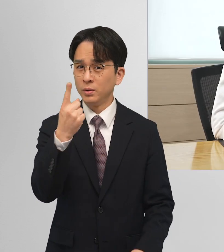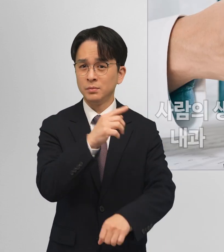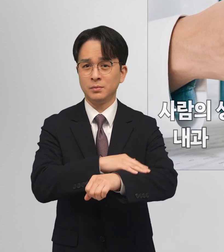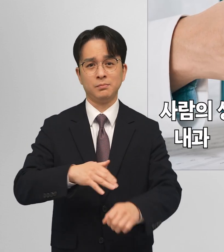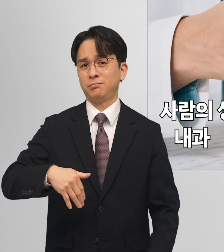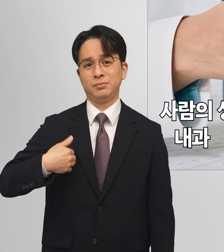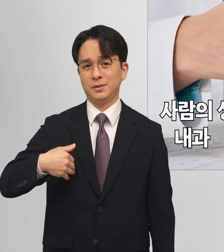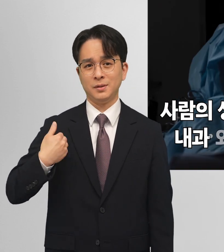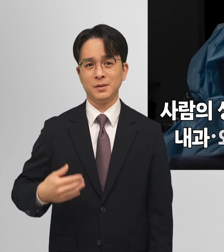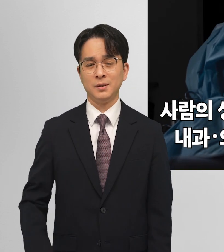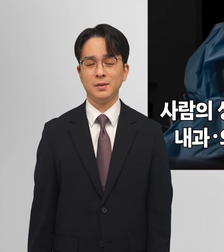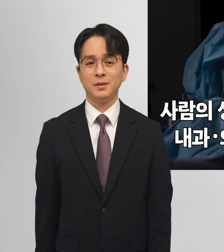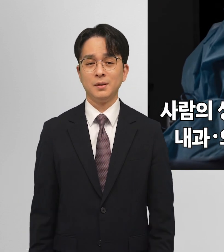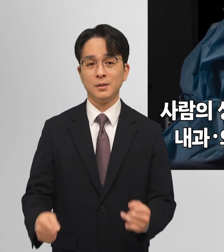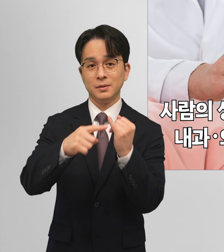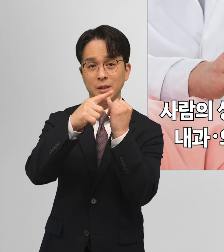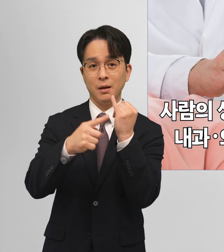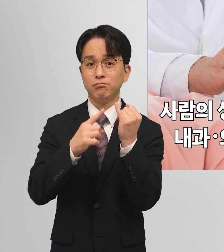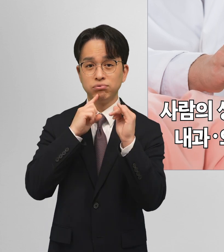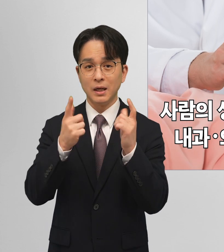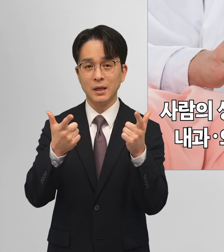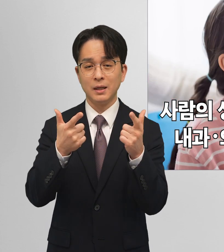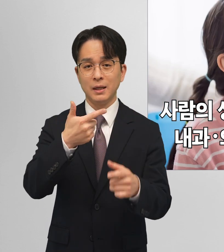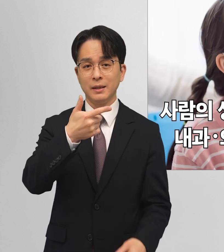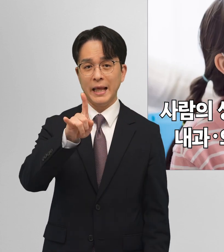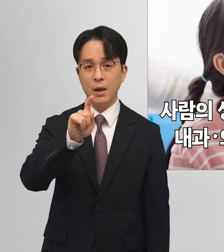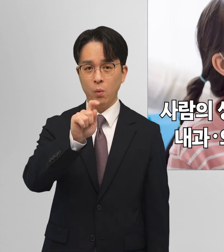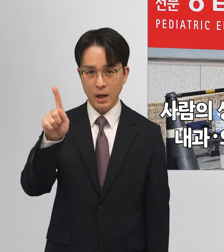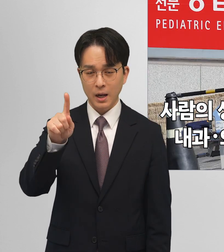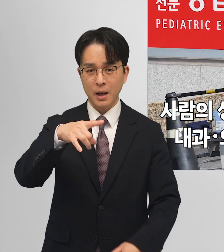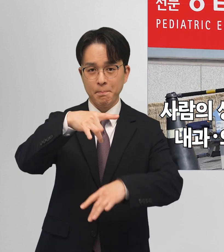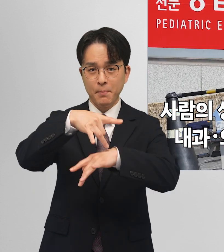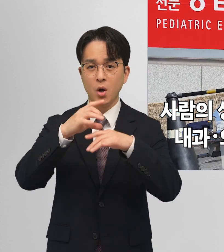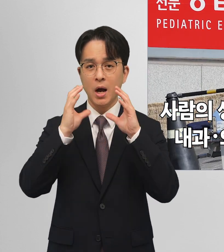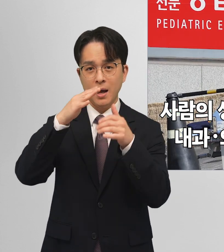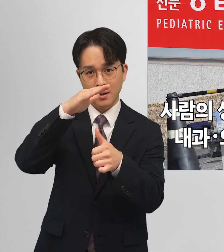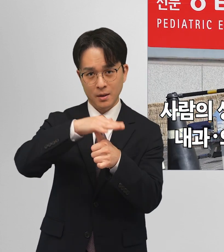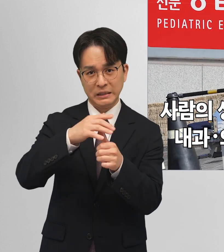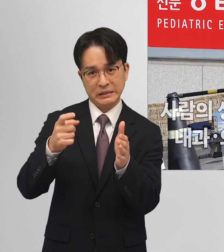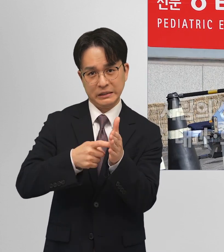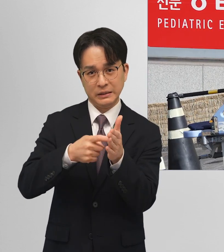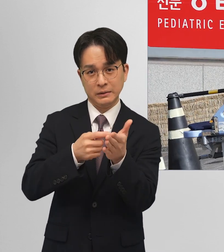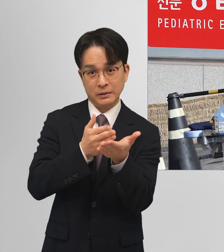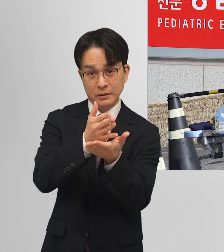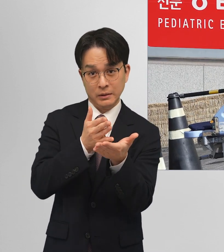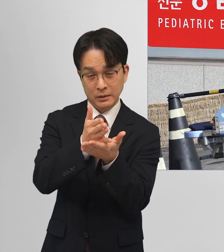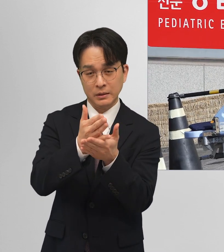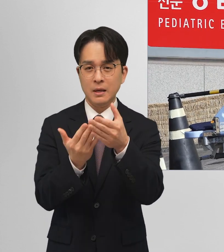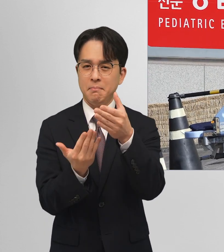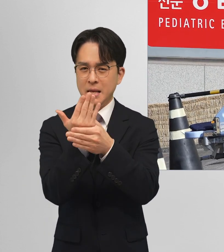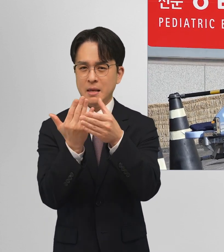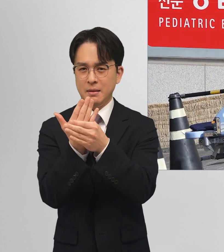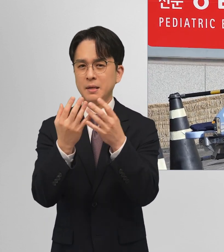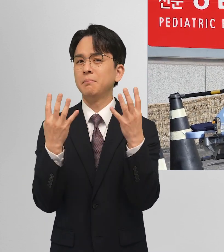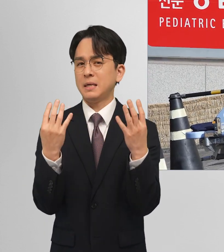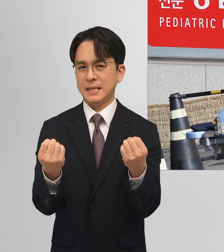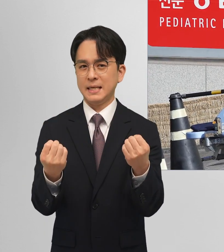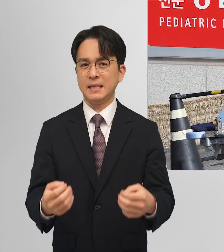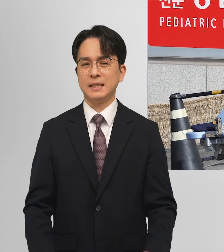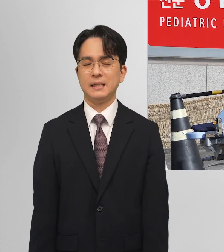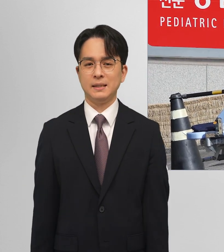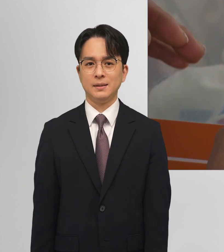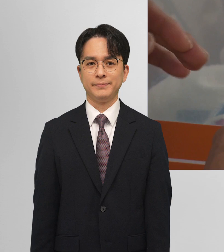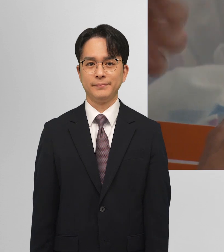많습니다. 내과, 외과, 산부인과, 소아과, 응급의학과 이런 과들이 많은 의료사고에 노출이